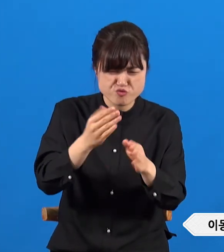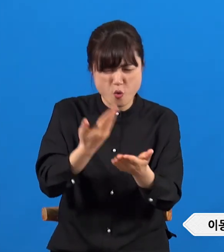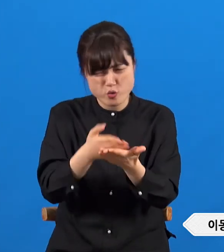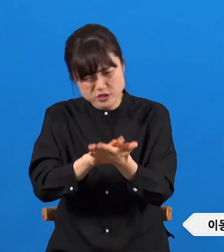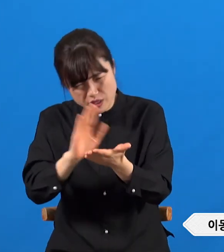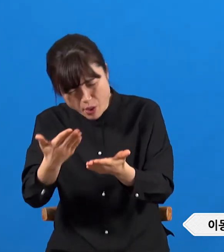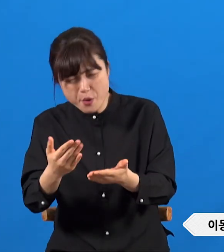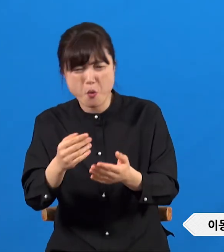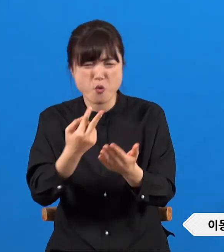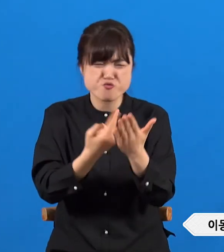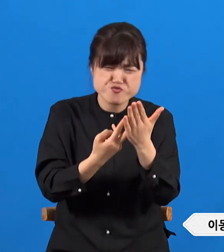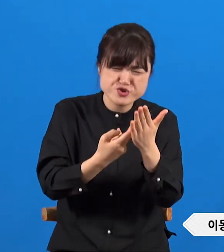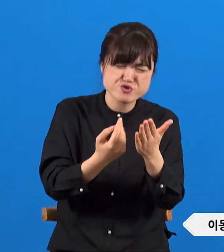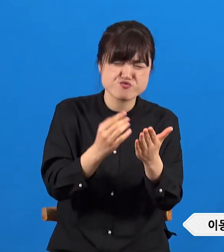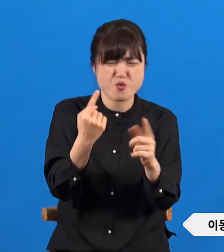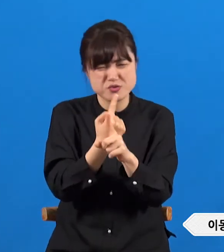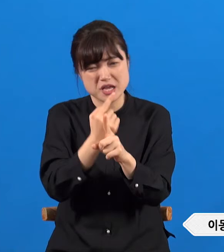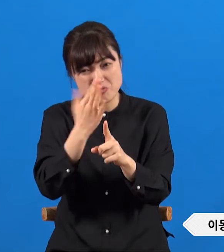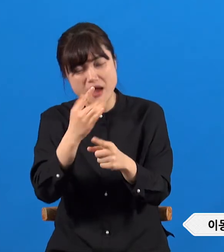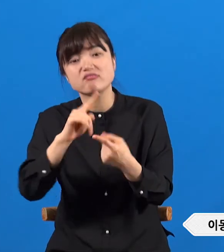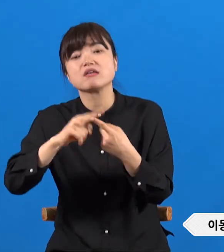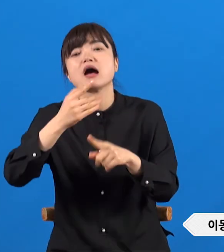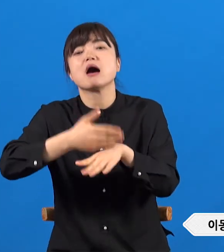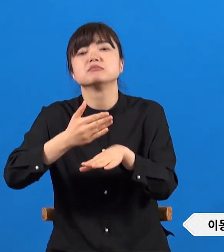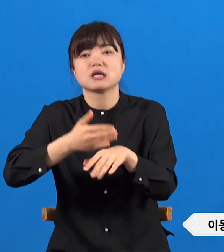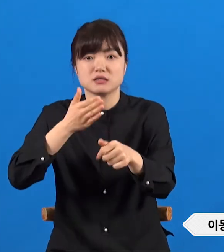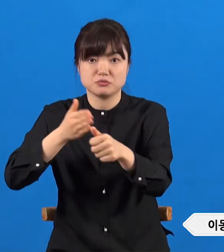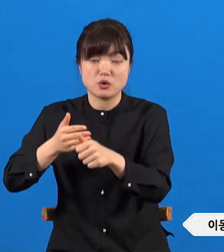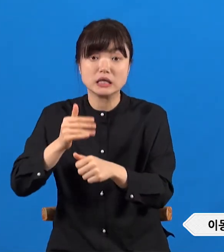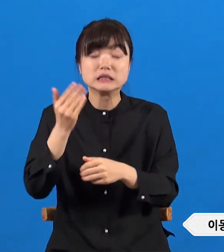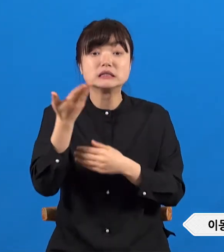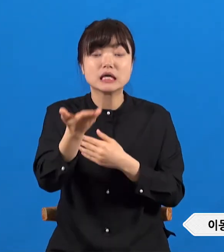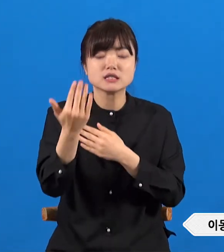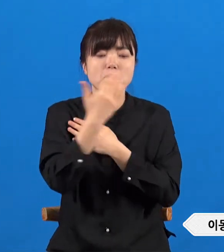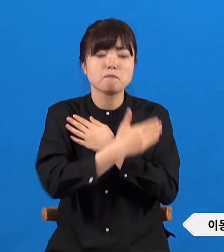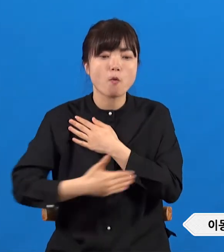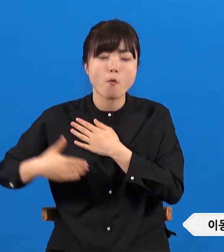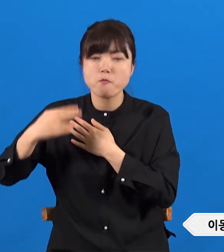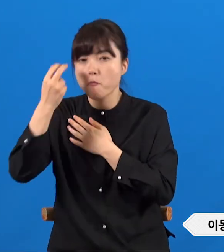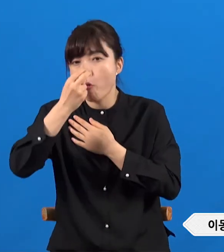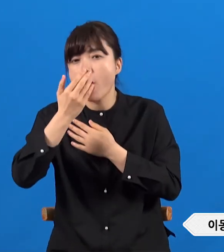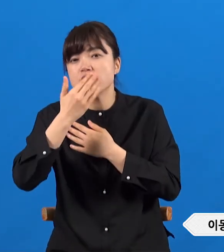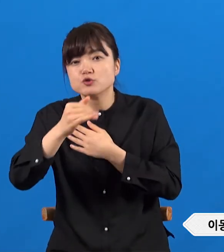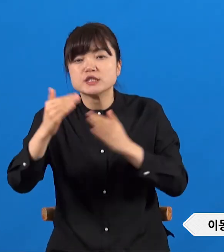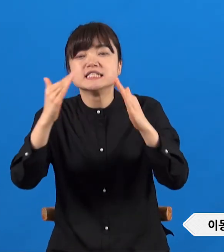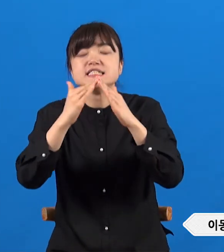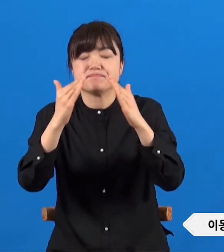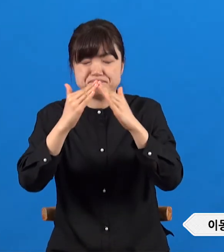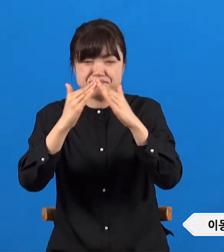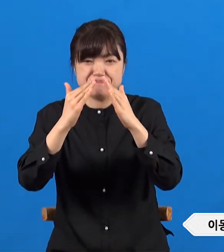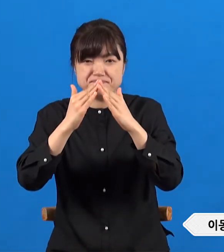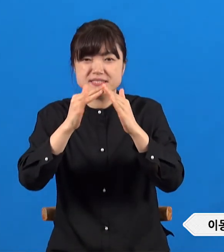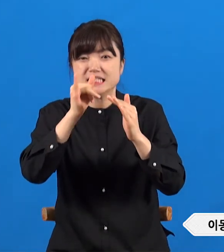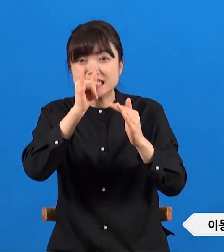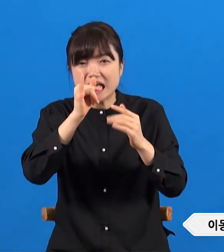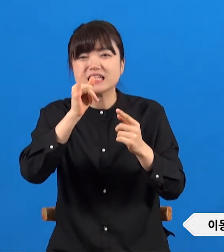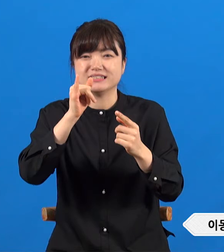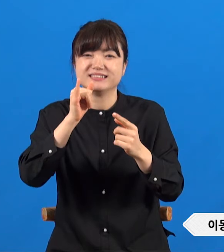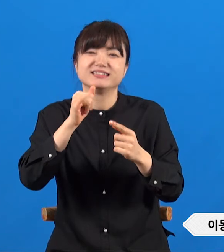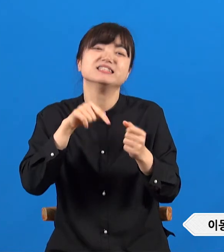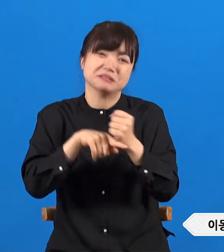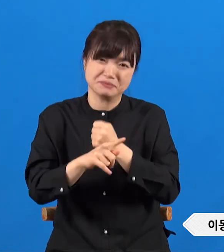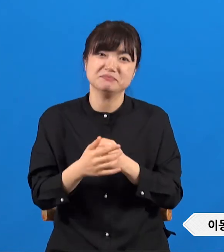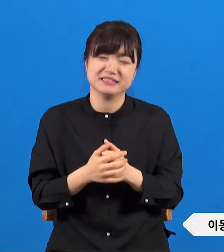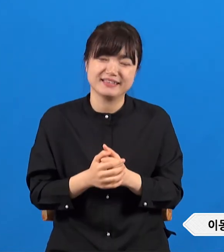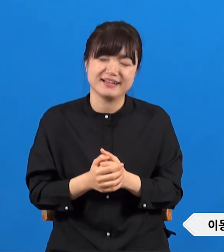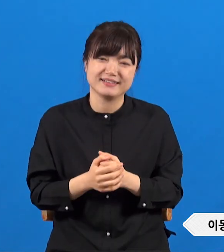하고 창문의 틀을 갈아야 한다면 감사하십시오. 당신의 몸을 위탁할 수 있는 집에 여유가 당신에게 있음을